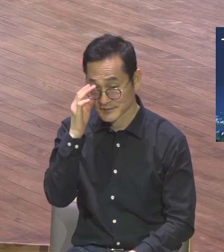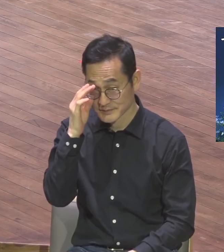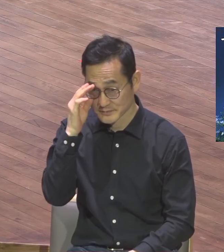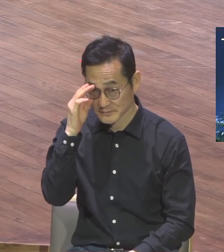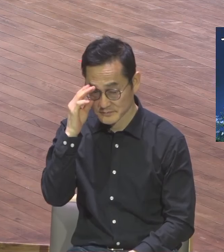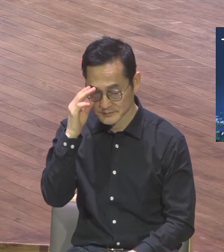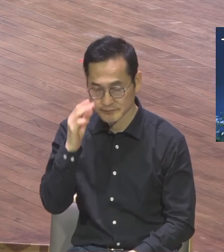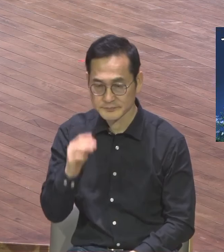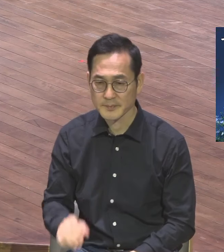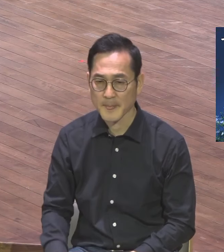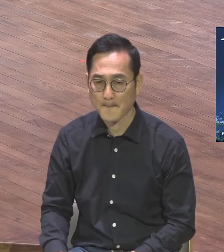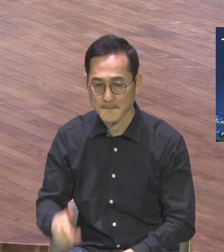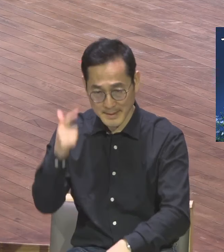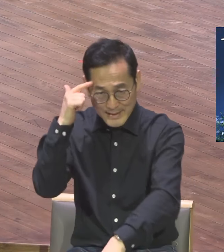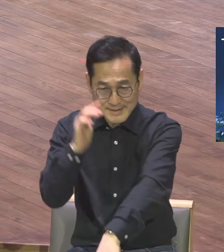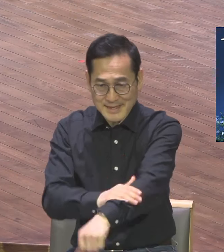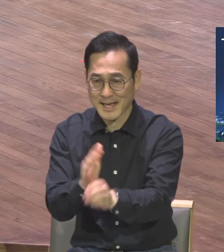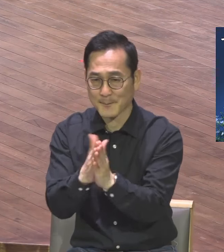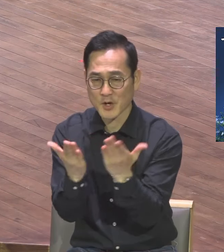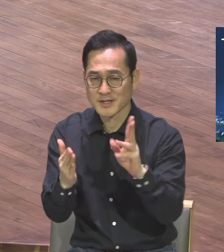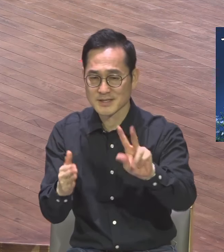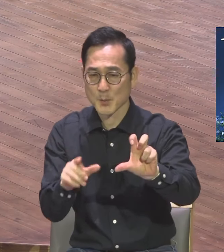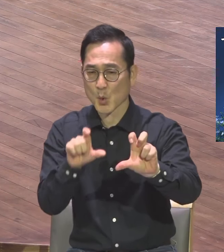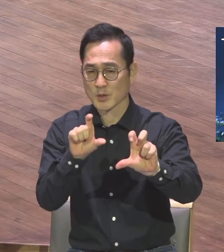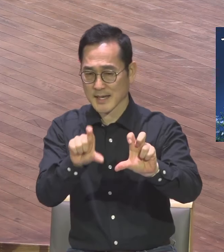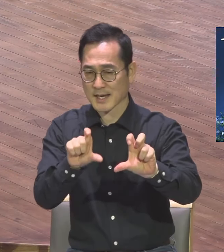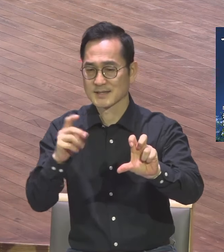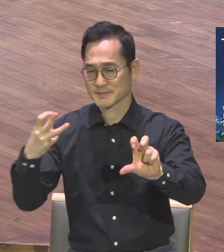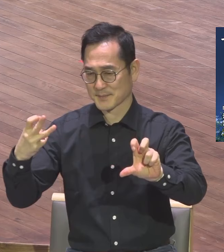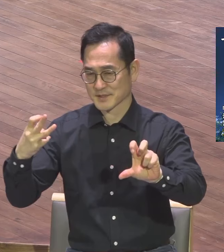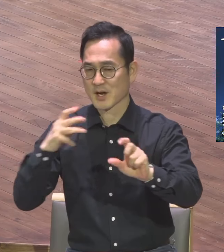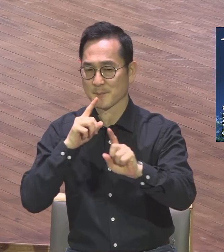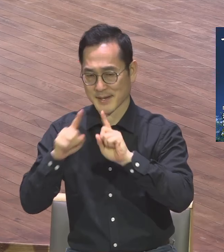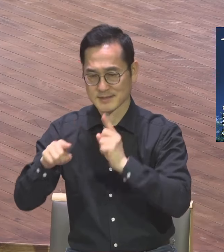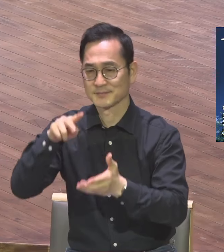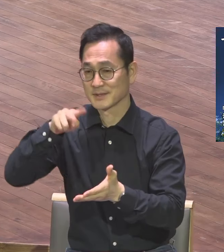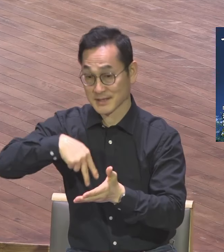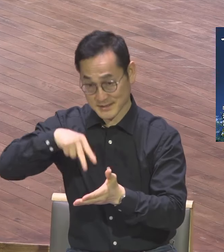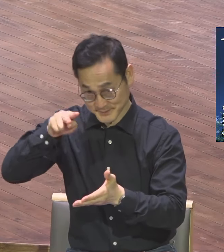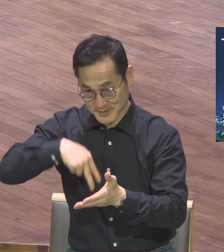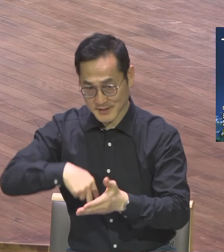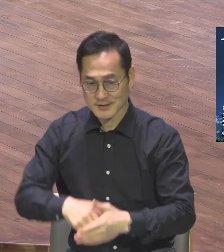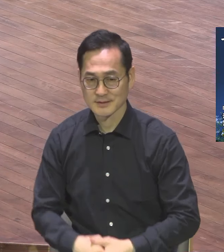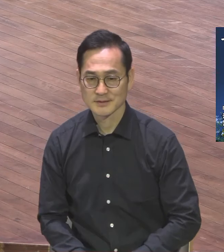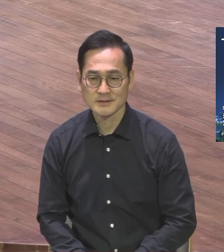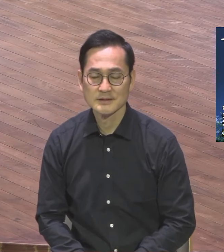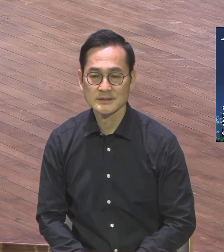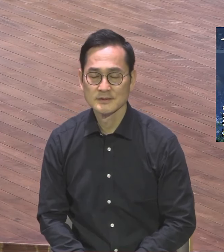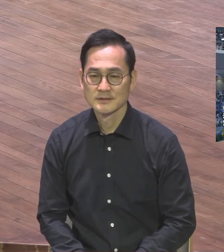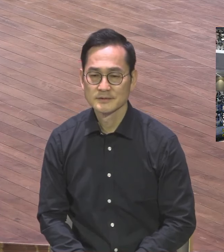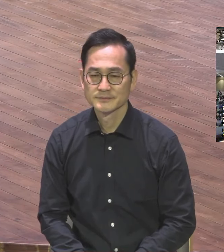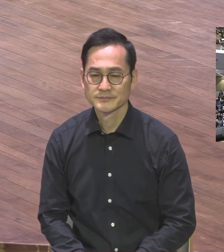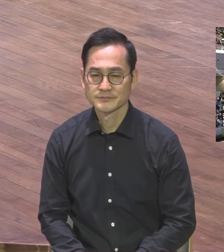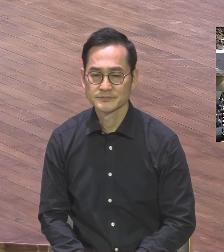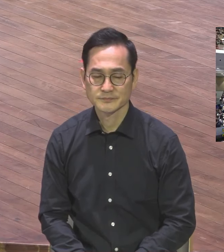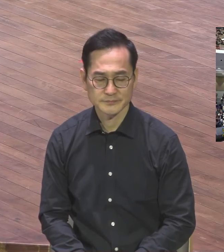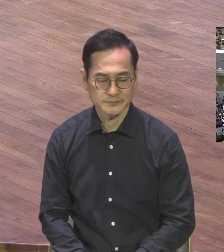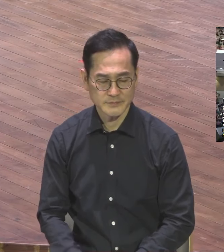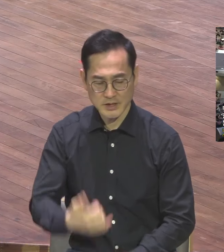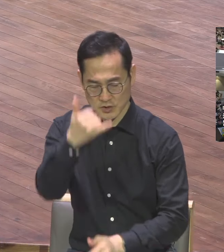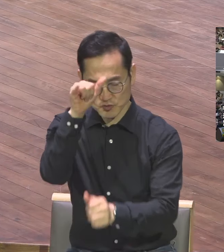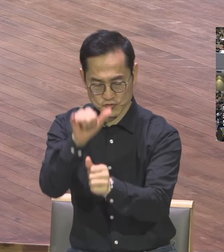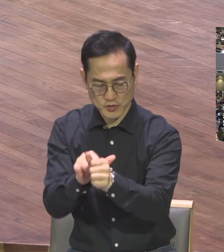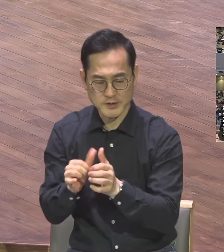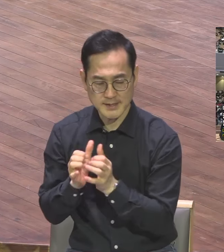하나님 말씀 잠언 25장 13절 한 절만 같이 우리 한 음성으로 같이 읽겠습니다. 시작.